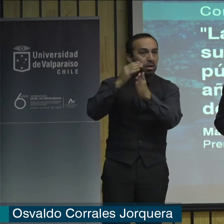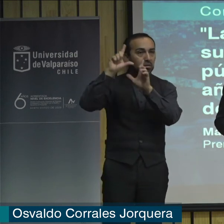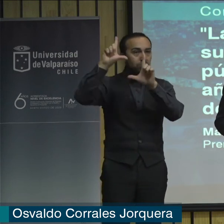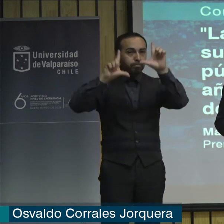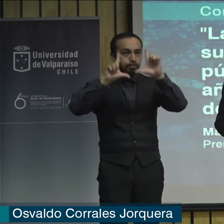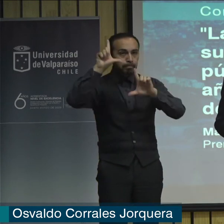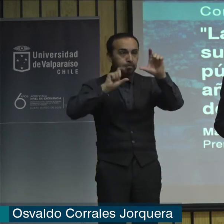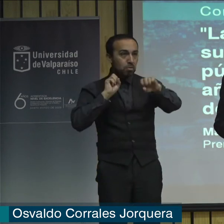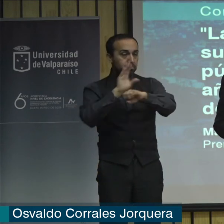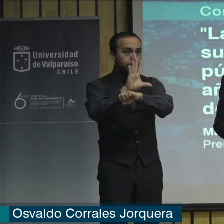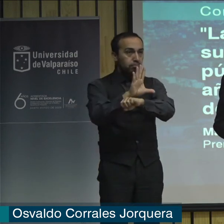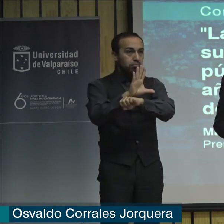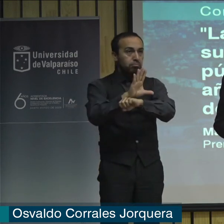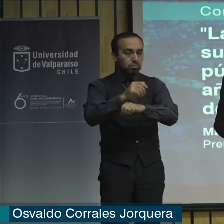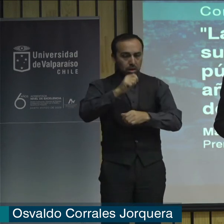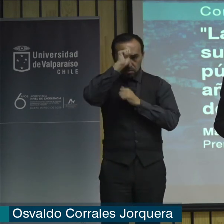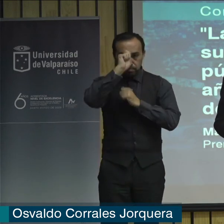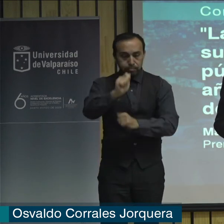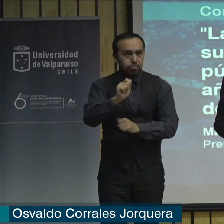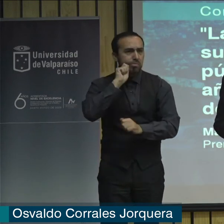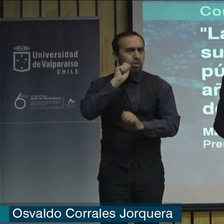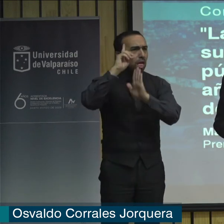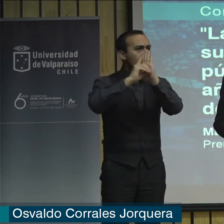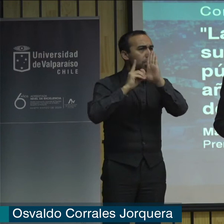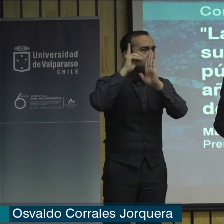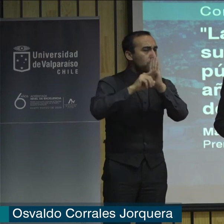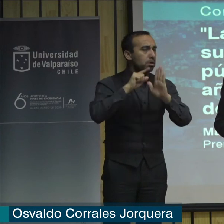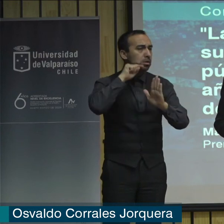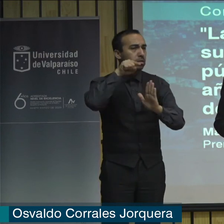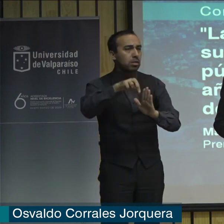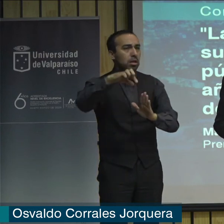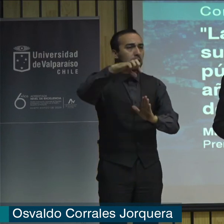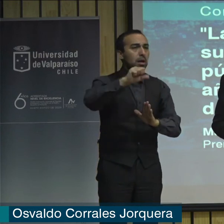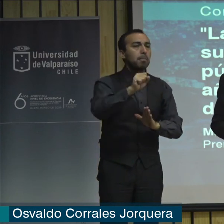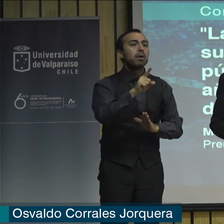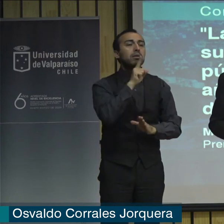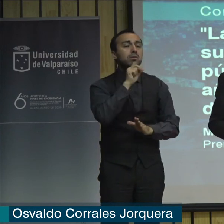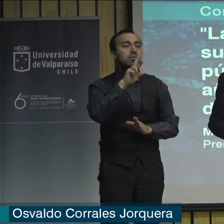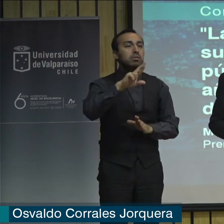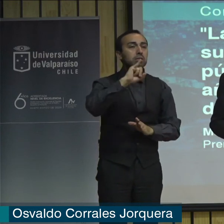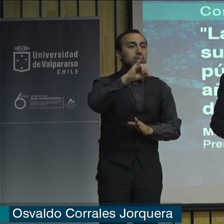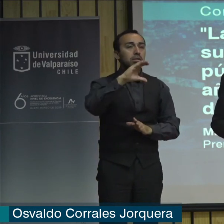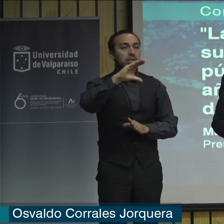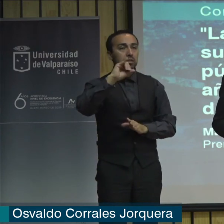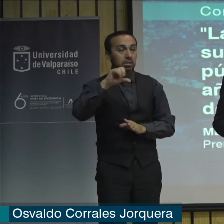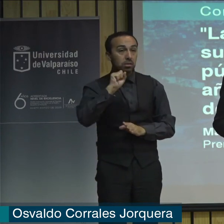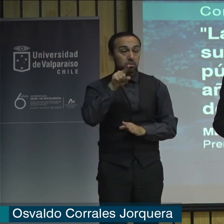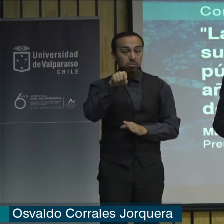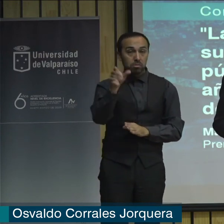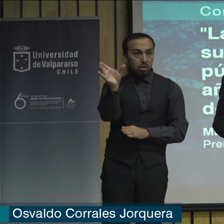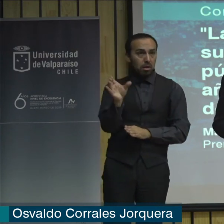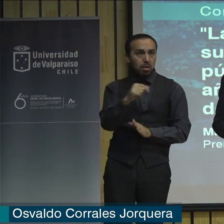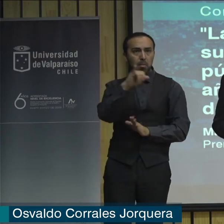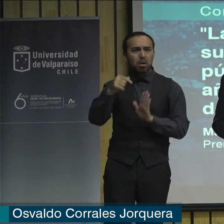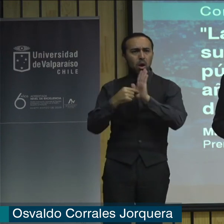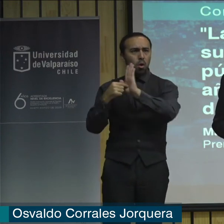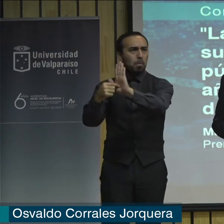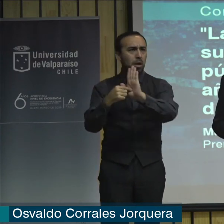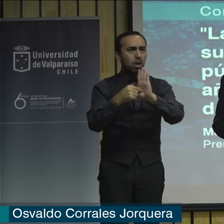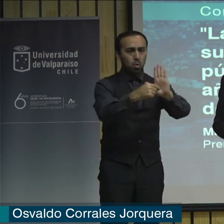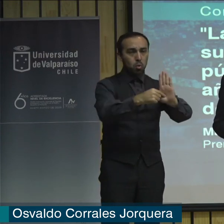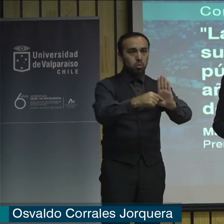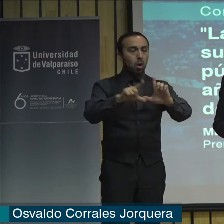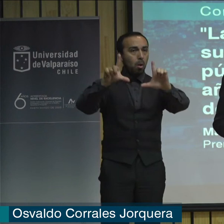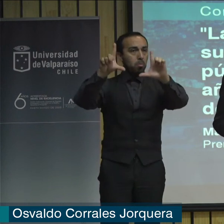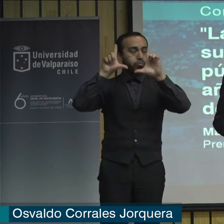honoris causa al destacado documentalista y cineasta Patricio Guzmán lo que irá acompañado de una muestra de sus más significativas